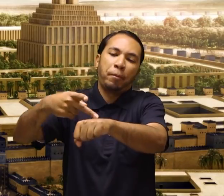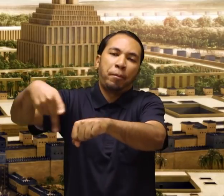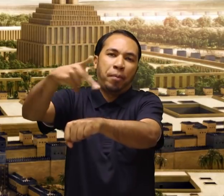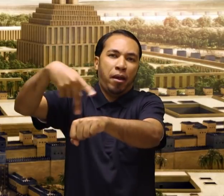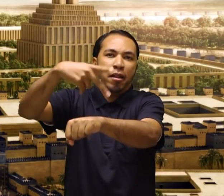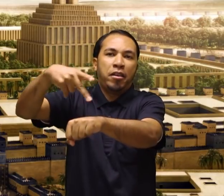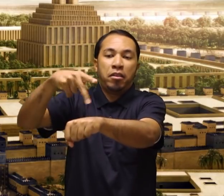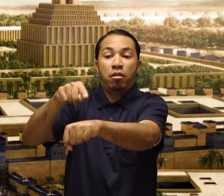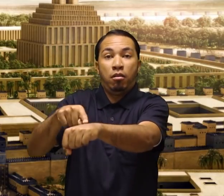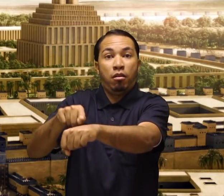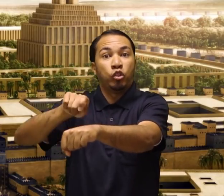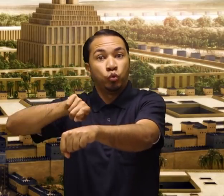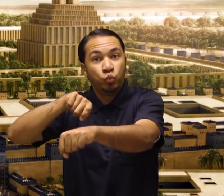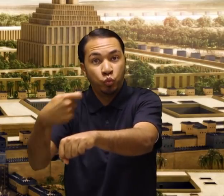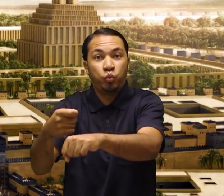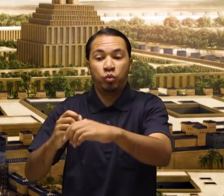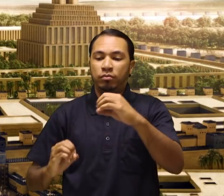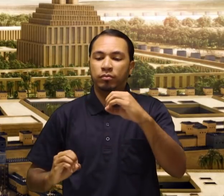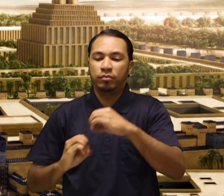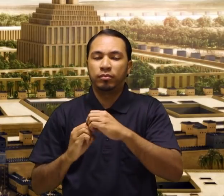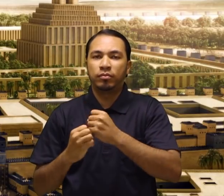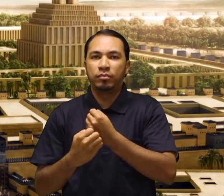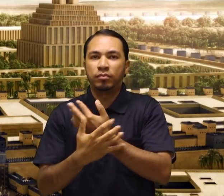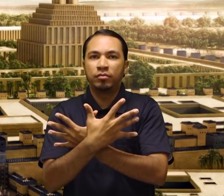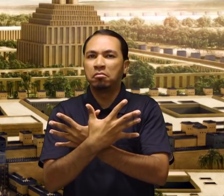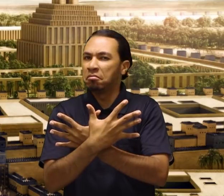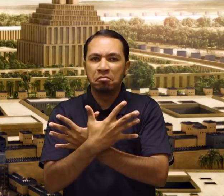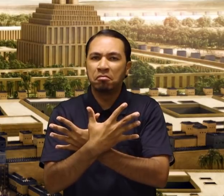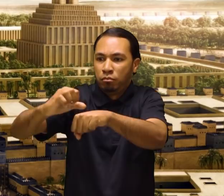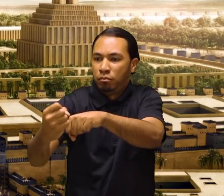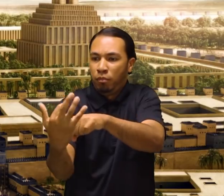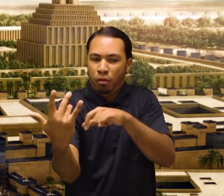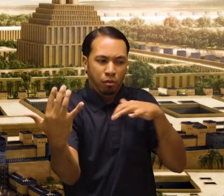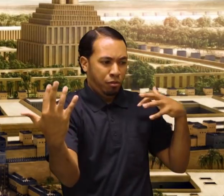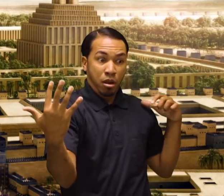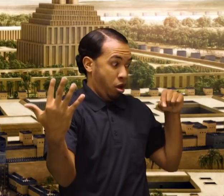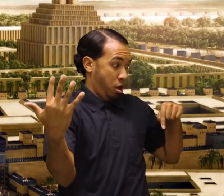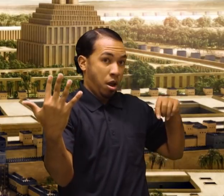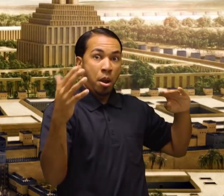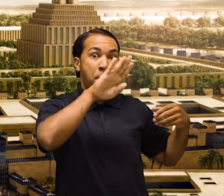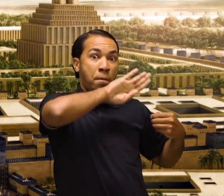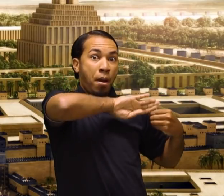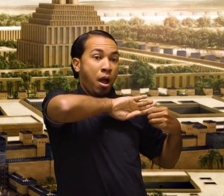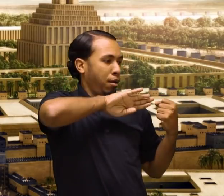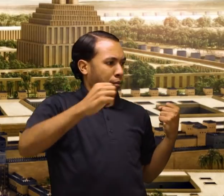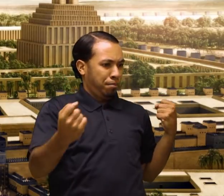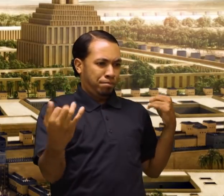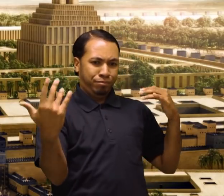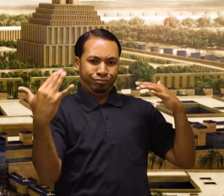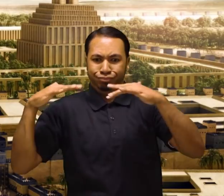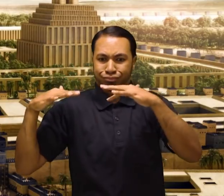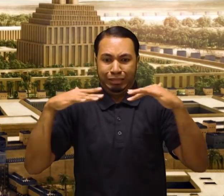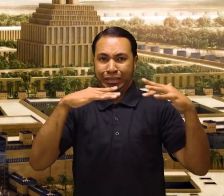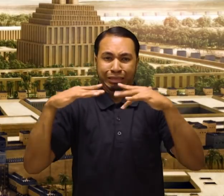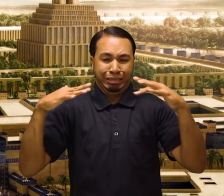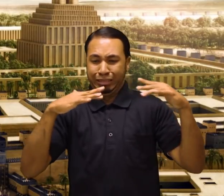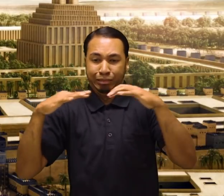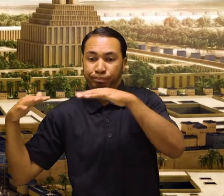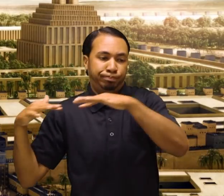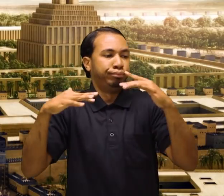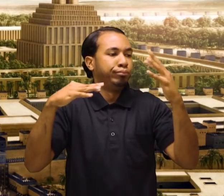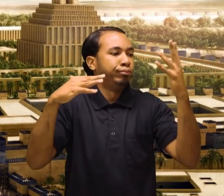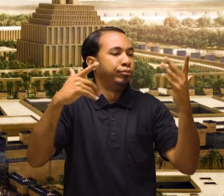até que surgiu um outro país de nome Pérsia, que entrou em guerra com a Babilônia e